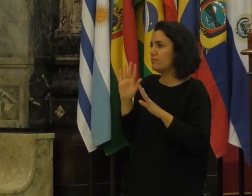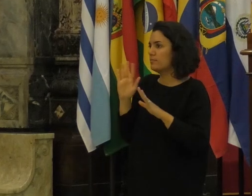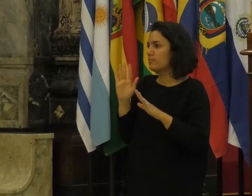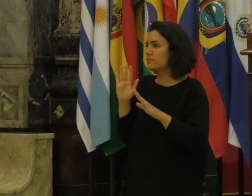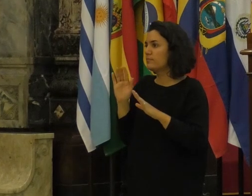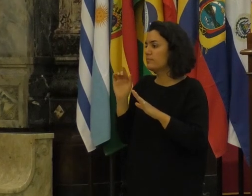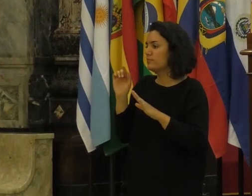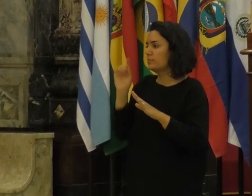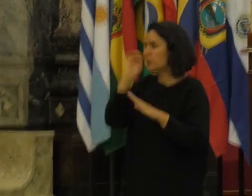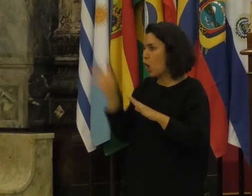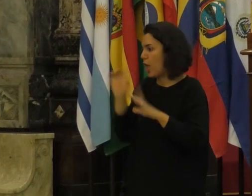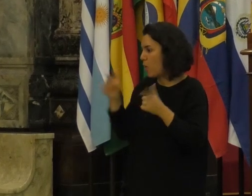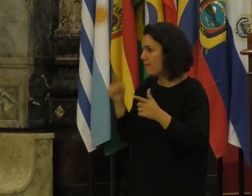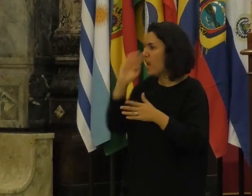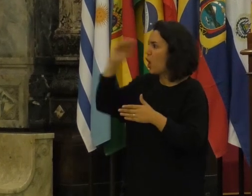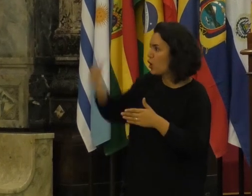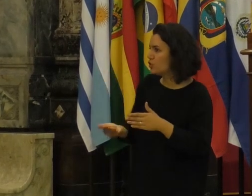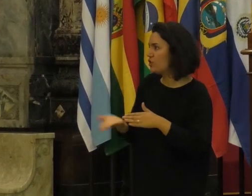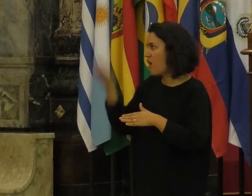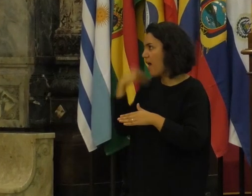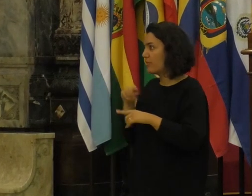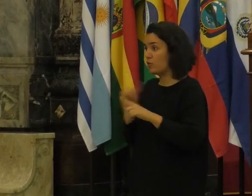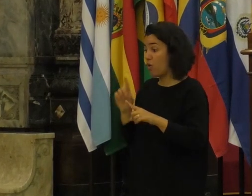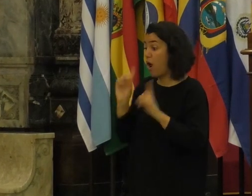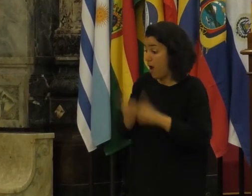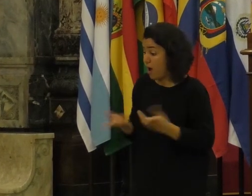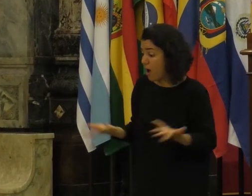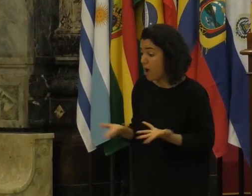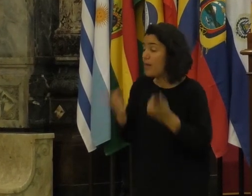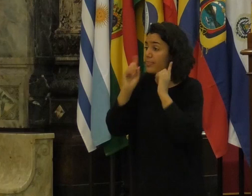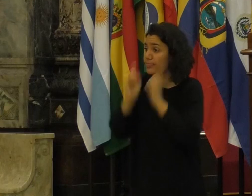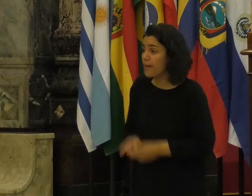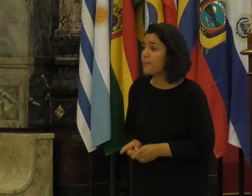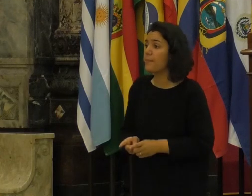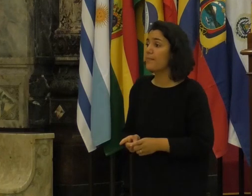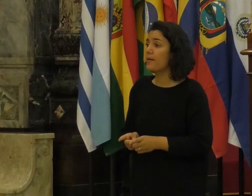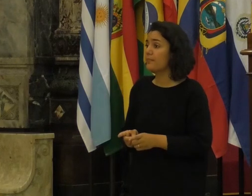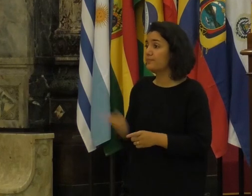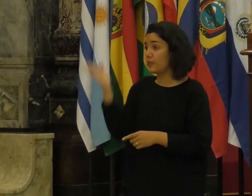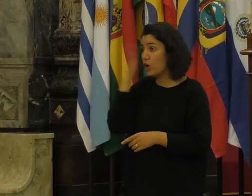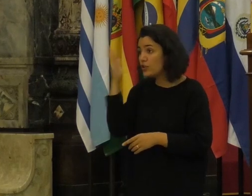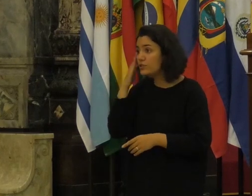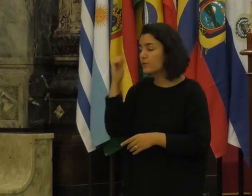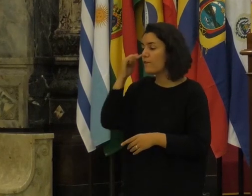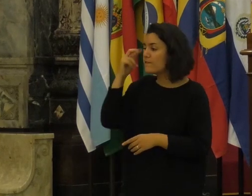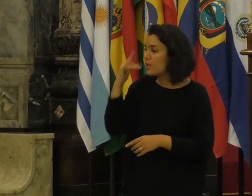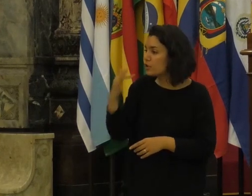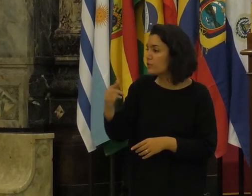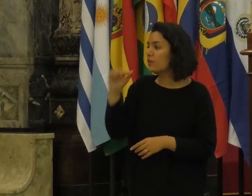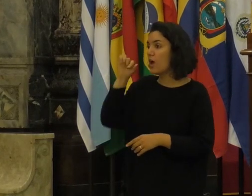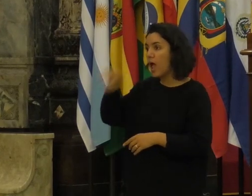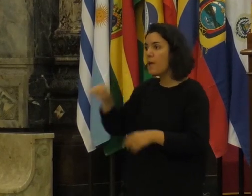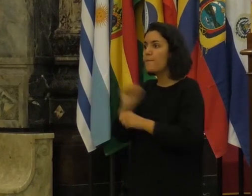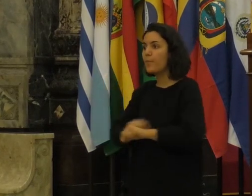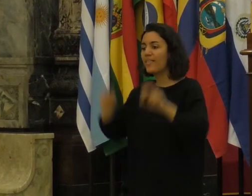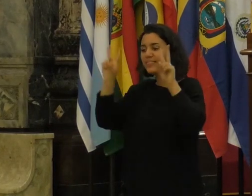independiente reconocible, sino también ahora mismo, contemporáneamente, cuando desde el conocimiento filosófico se